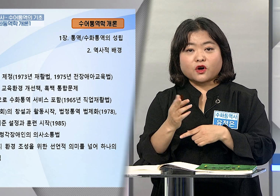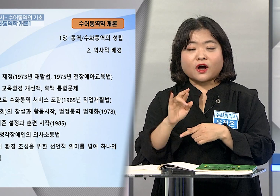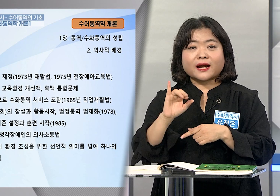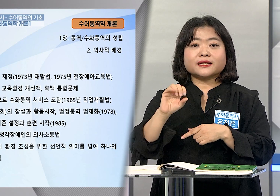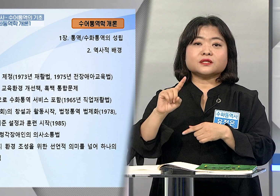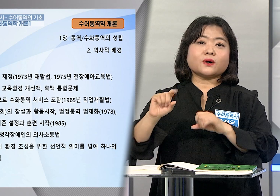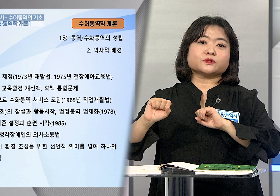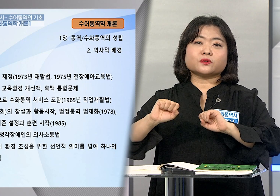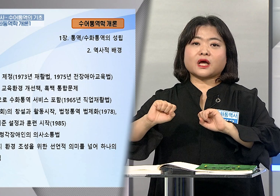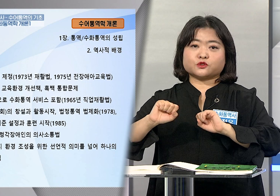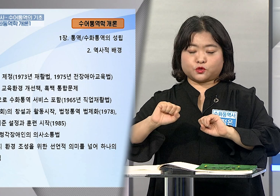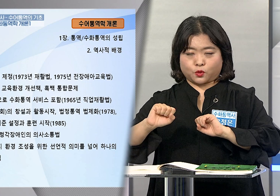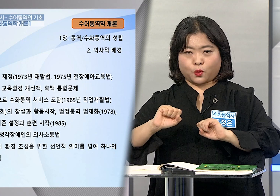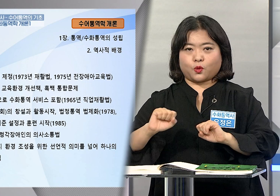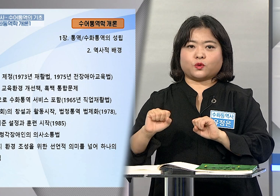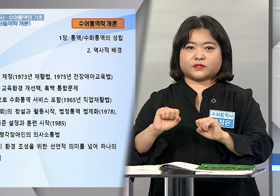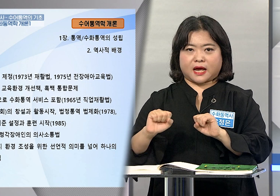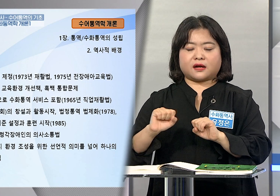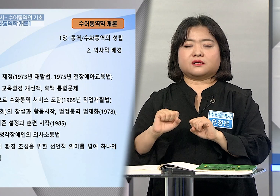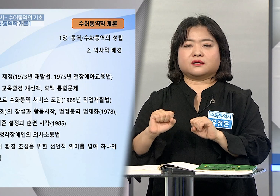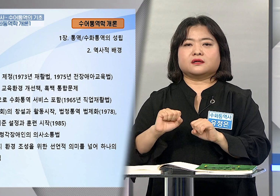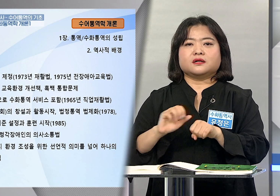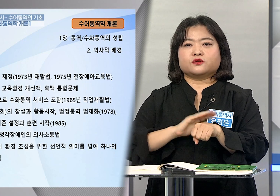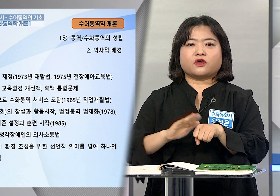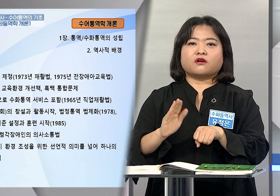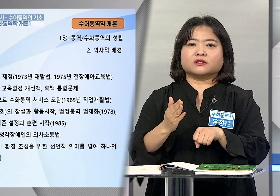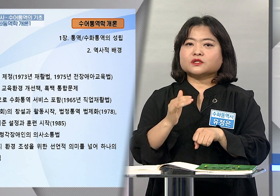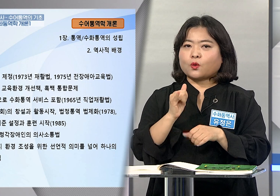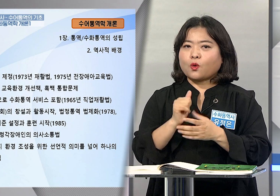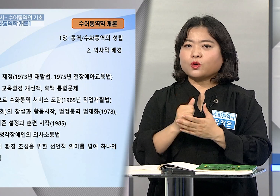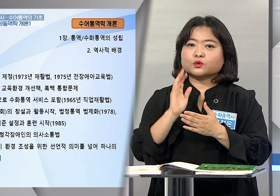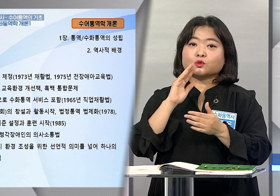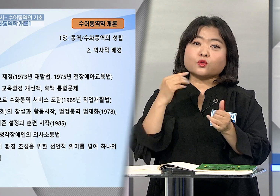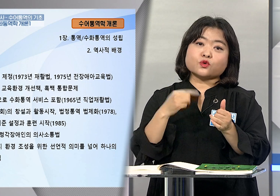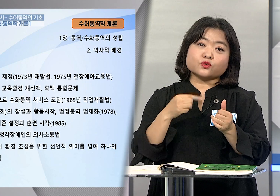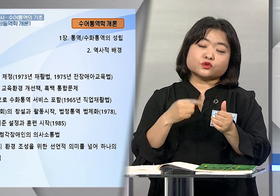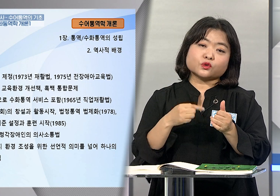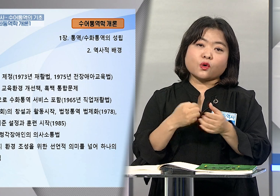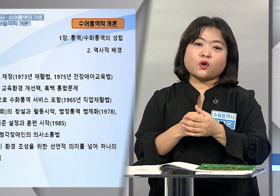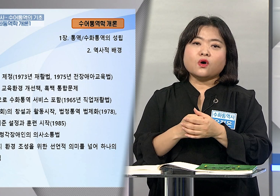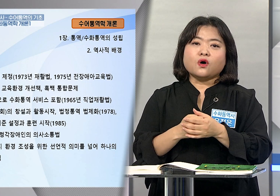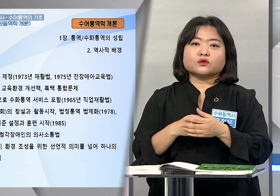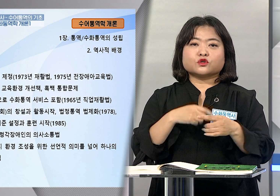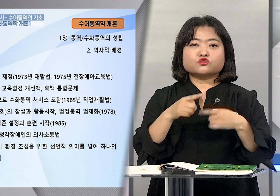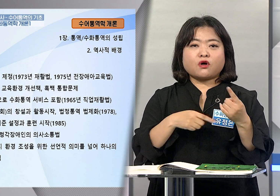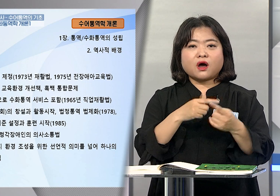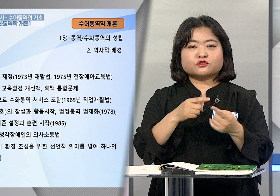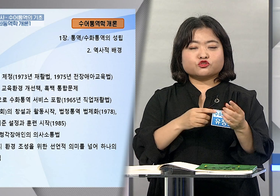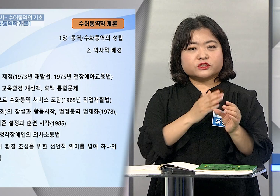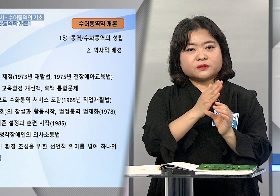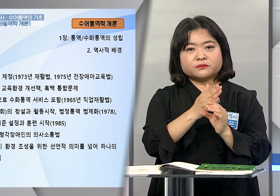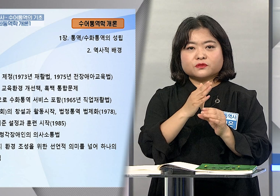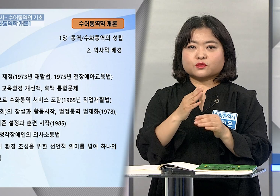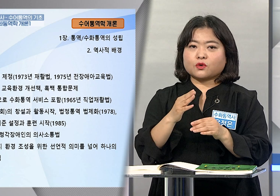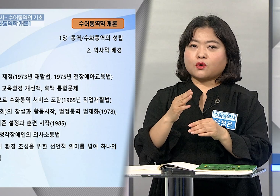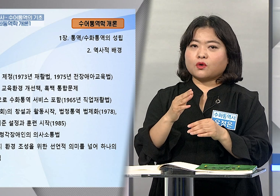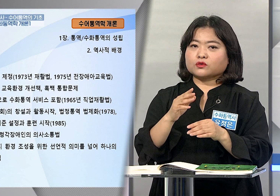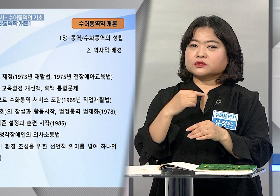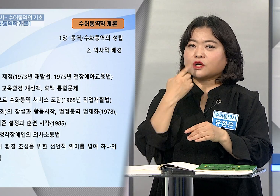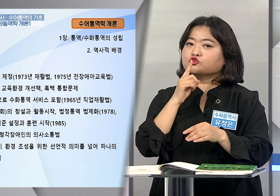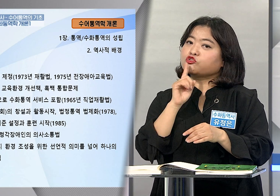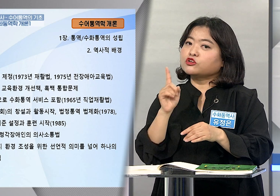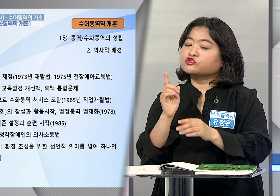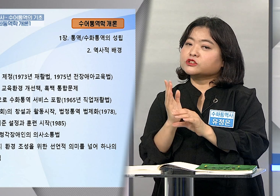되어 있고요. RID 활동이 아주 또 잘 되어 있고 또 농교육도 어떤 수화 중심